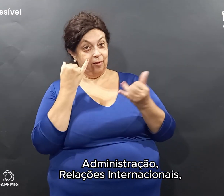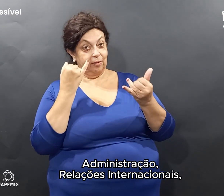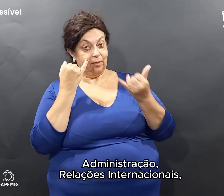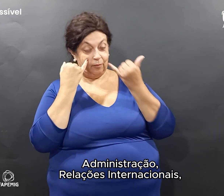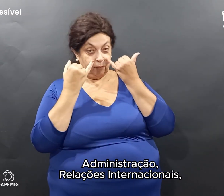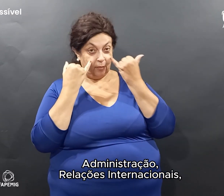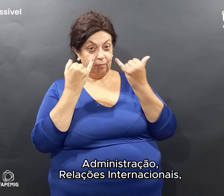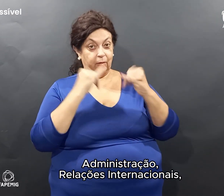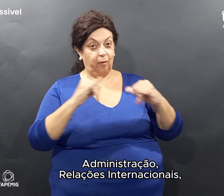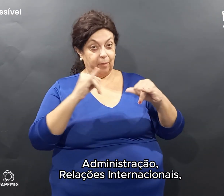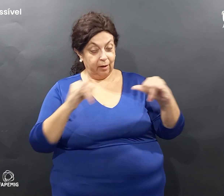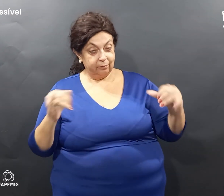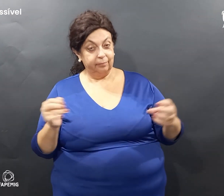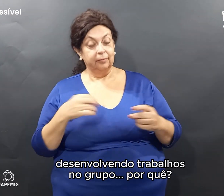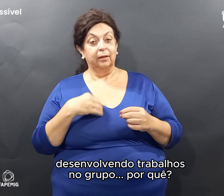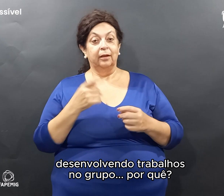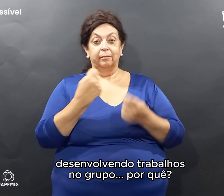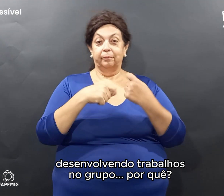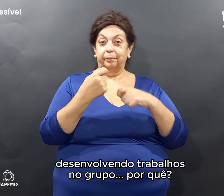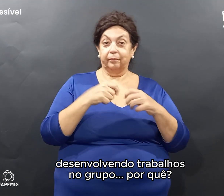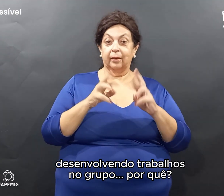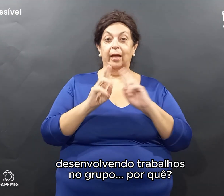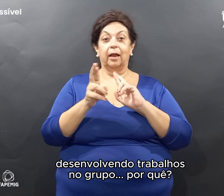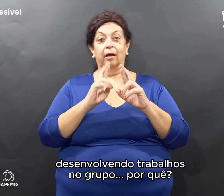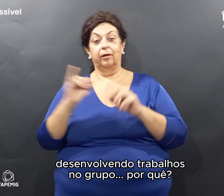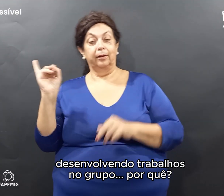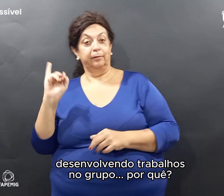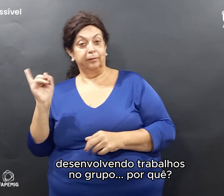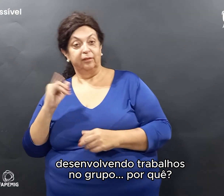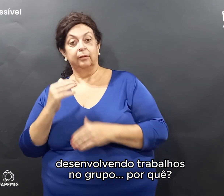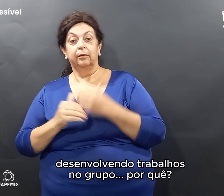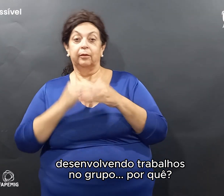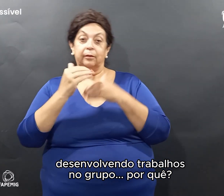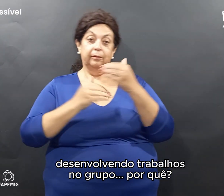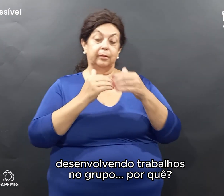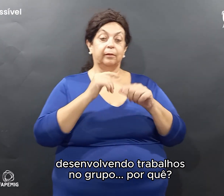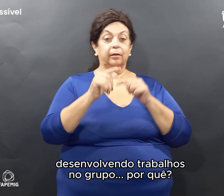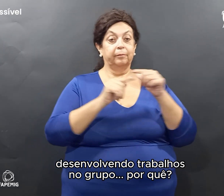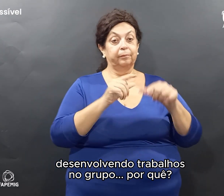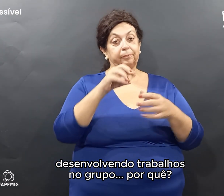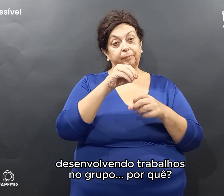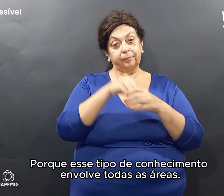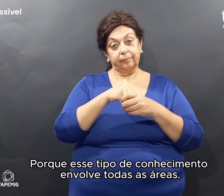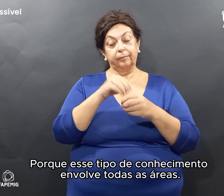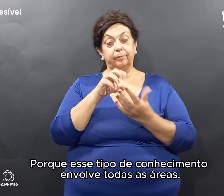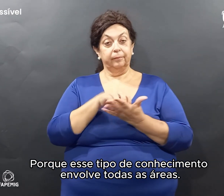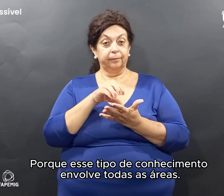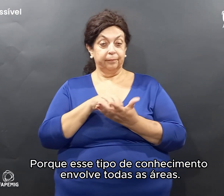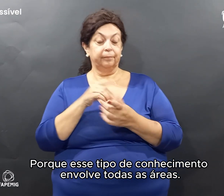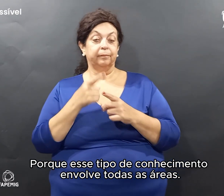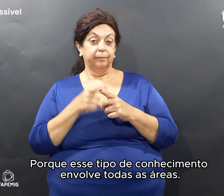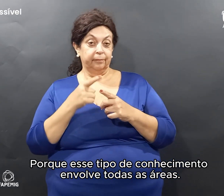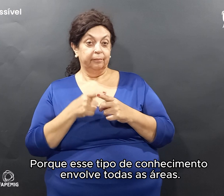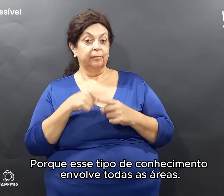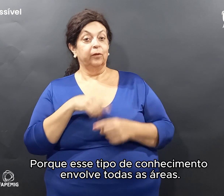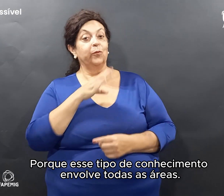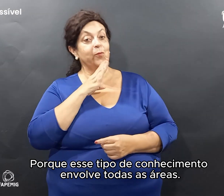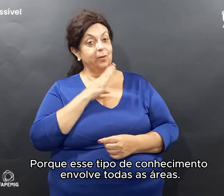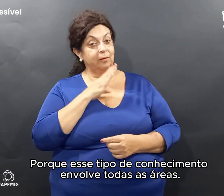relações internacionais, desenvolvendo trabalhos aí no grupo. Por quê? Porque esse tipo de conhecimento envolve